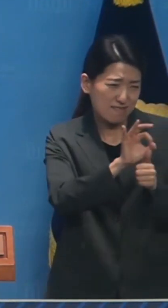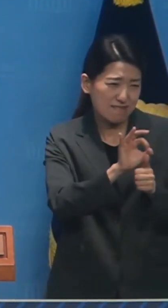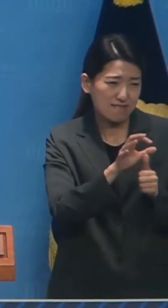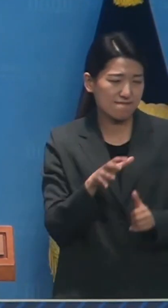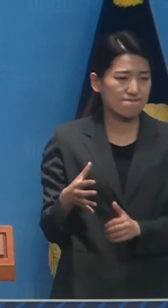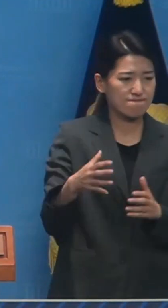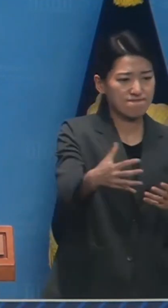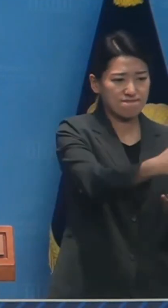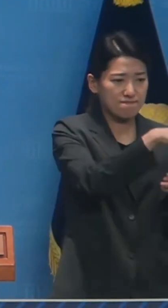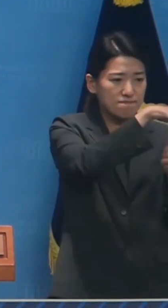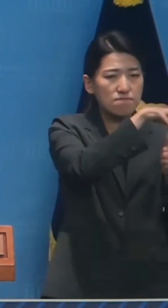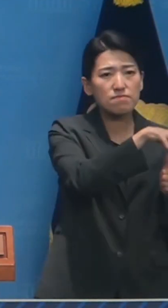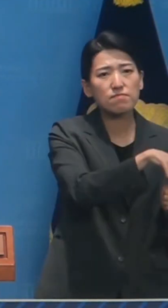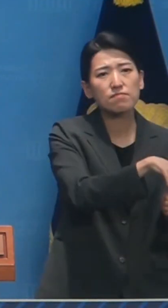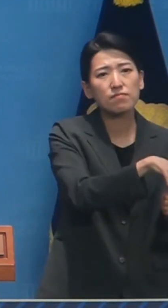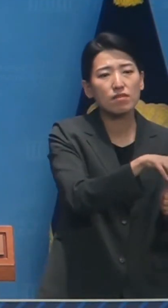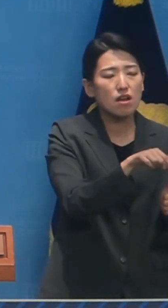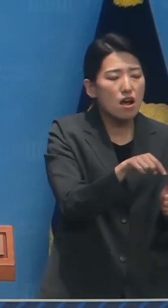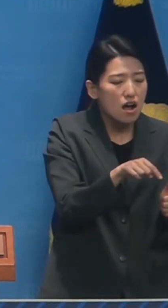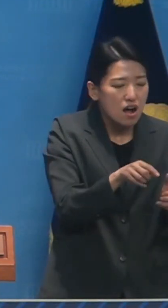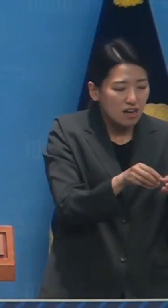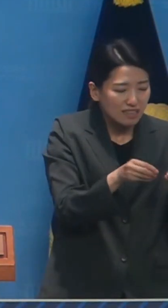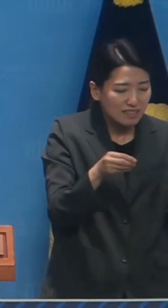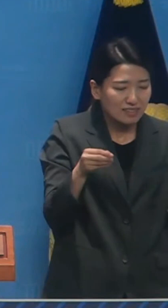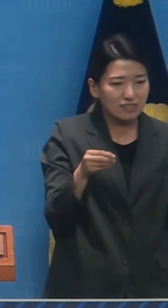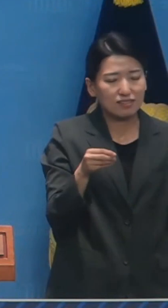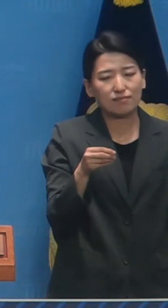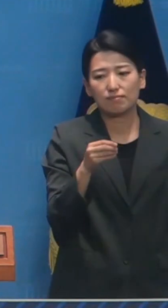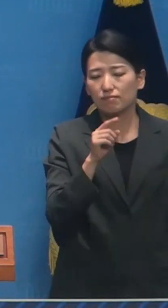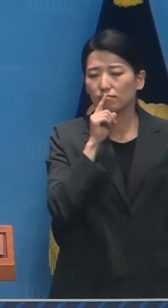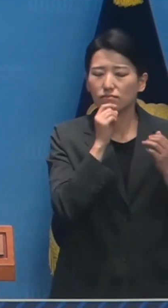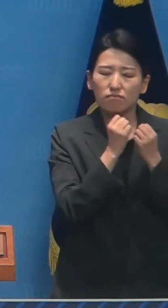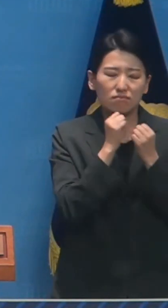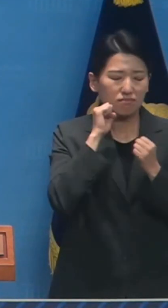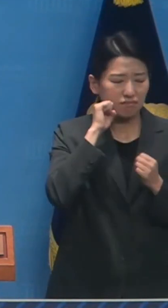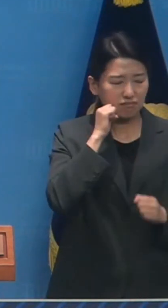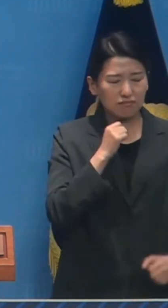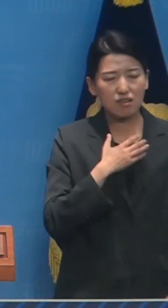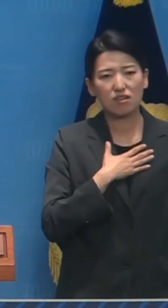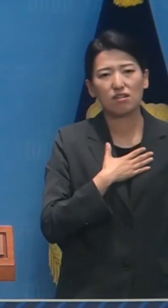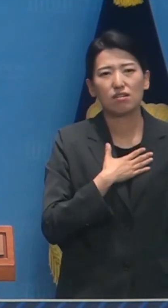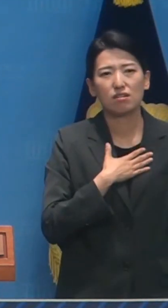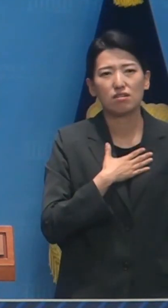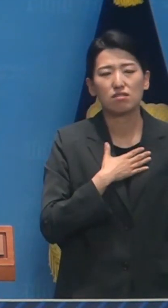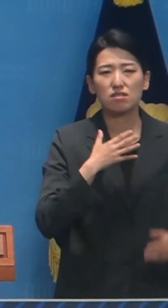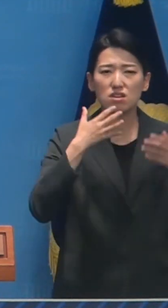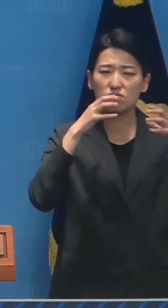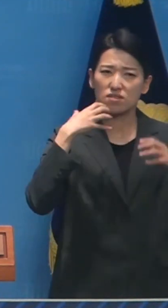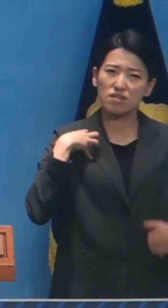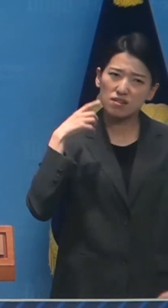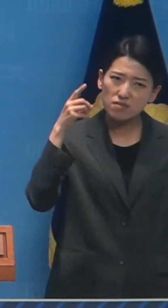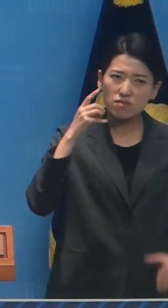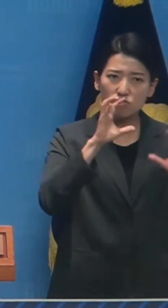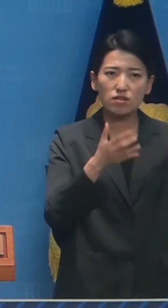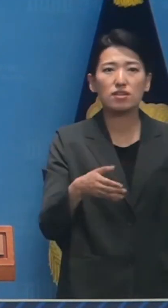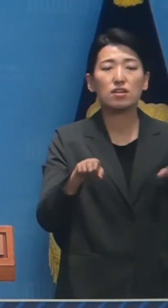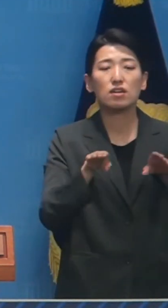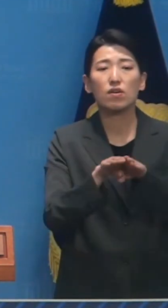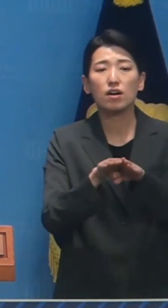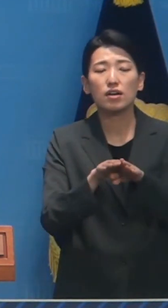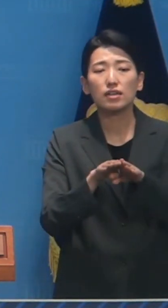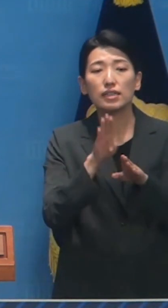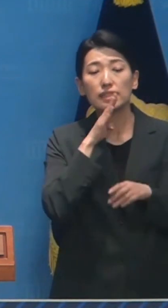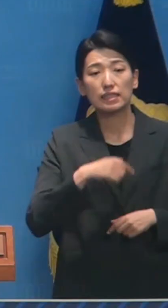아동 수용시설의 상상은 말로 다 할 수 없습니다. 국가 책임으로 국가기관인